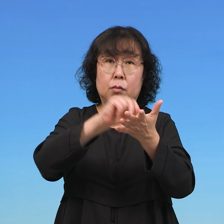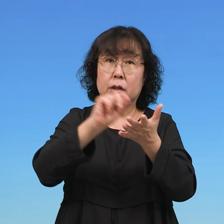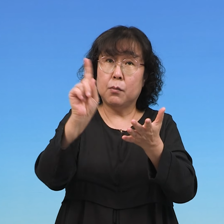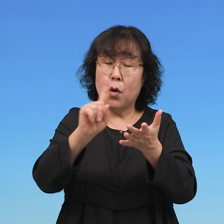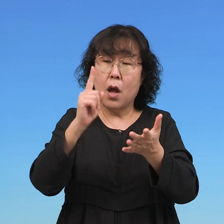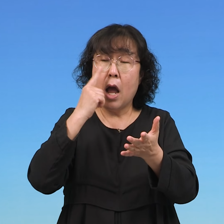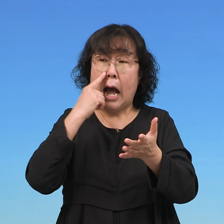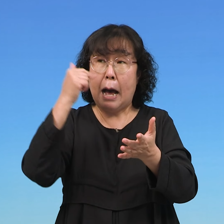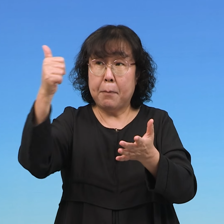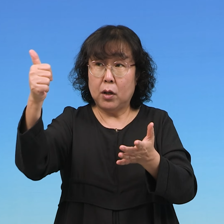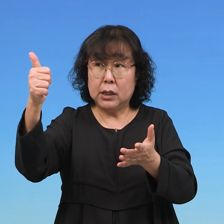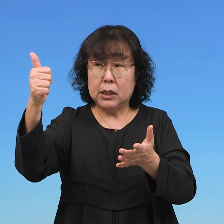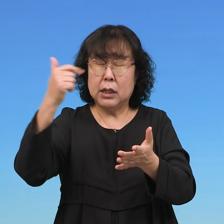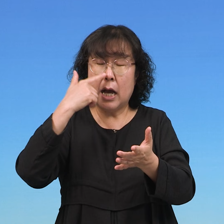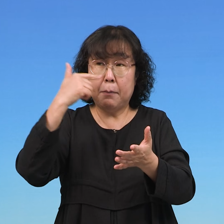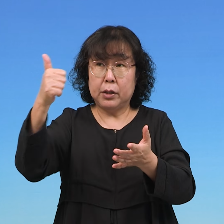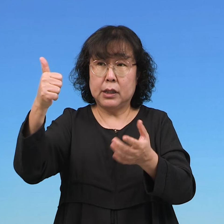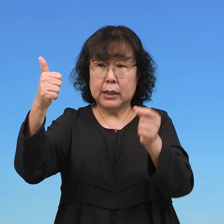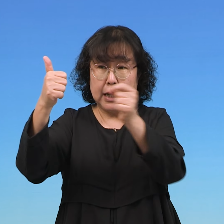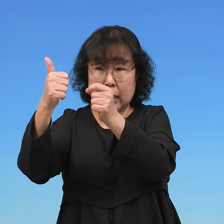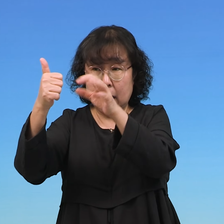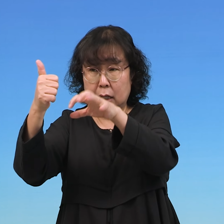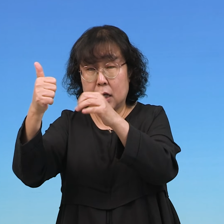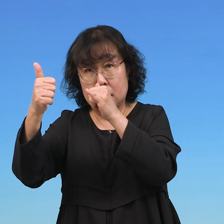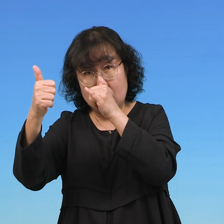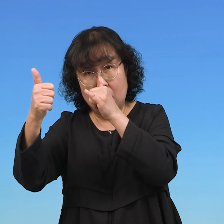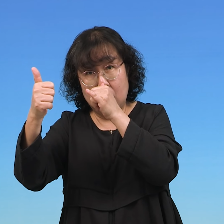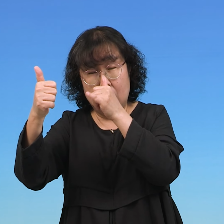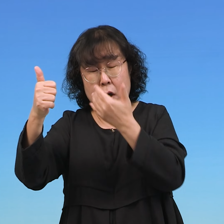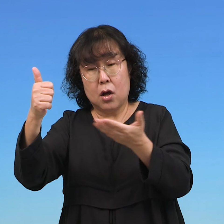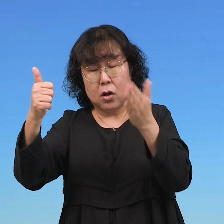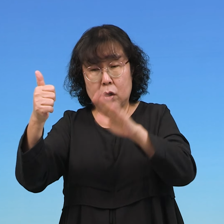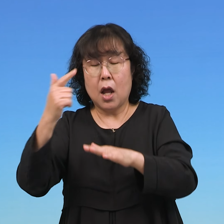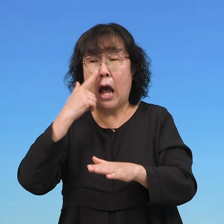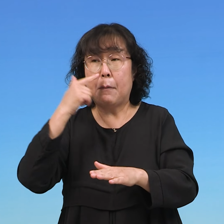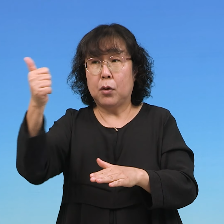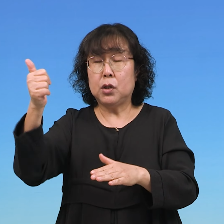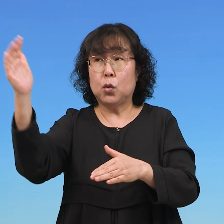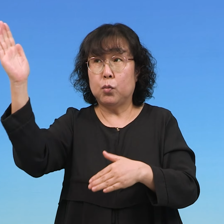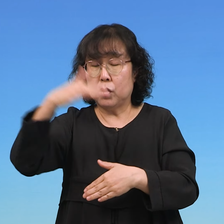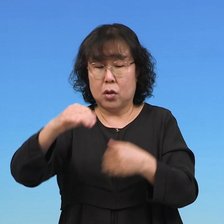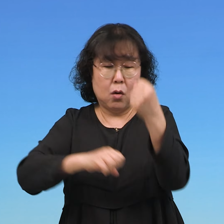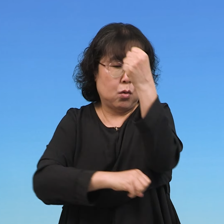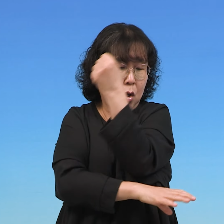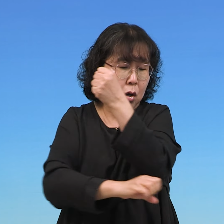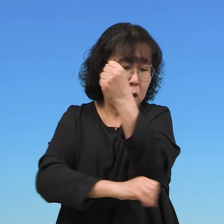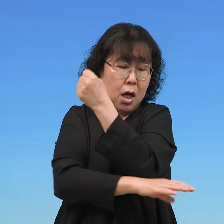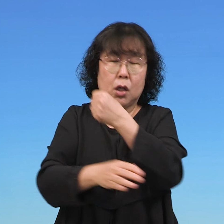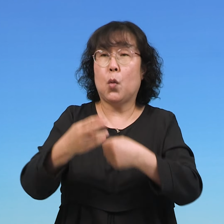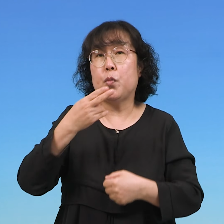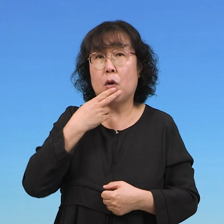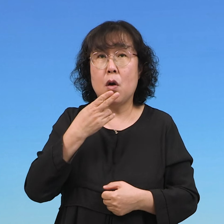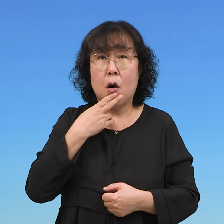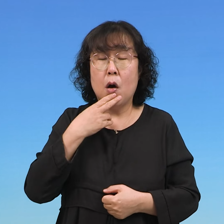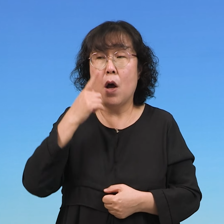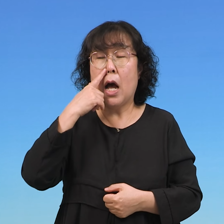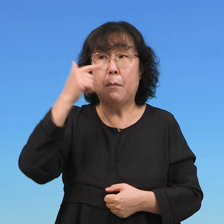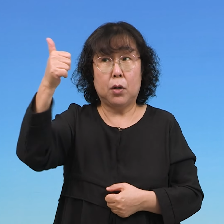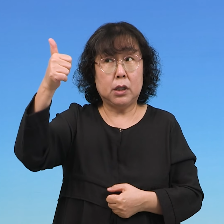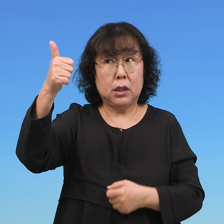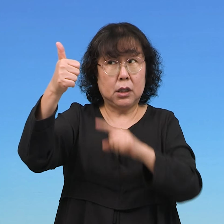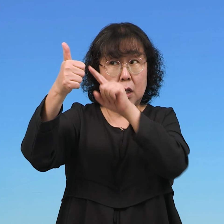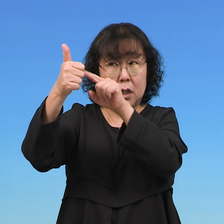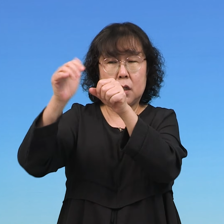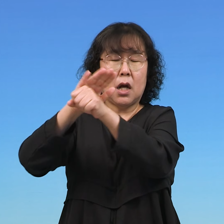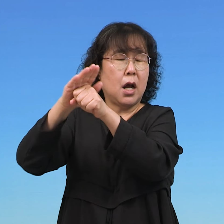가까이 있는데, 몸은 가출한 적이 없는데 아버지의 영향을 못 받는 거예요. 안 받는 거예요.